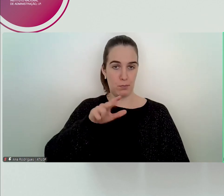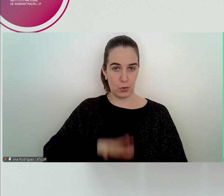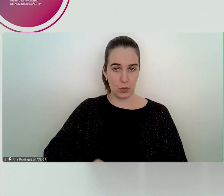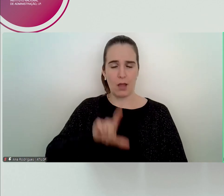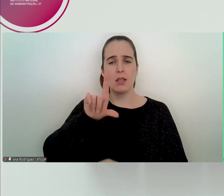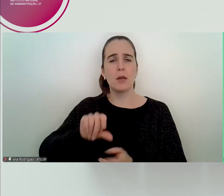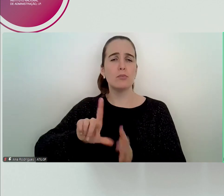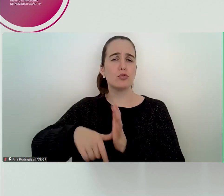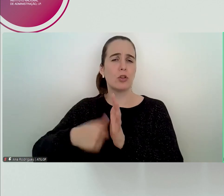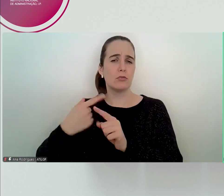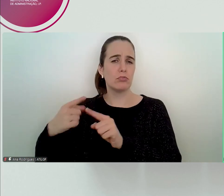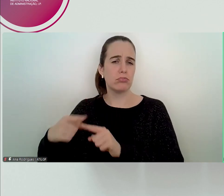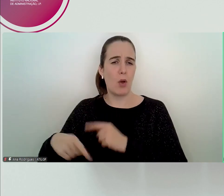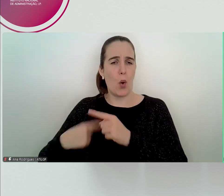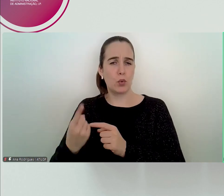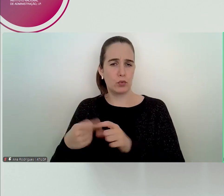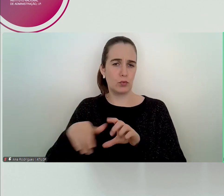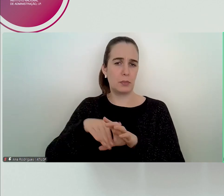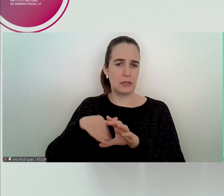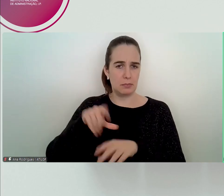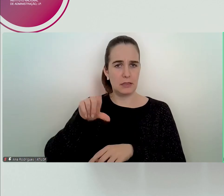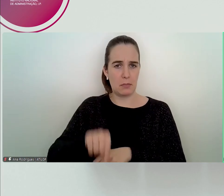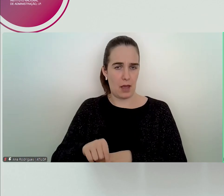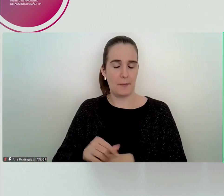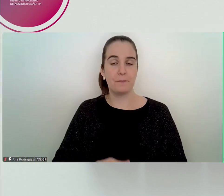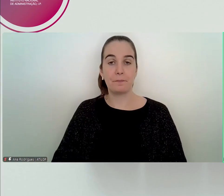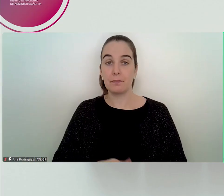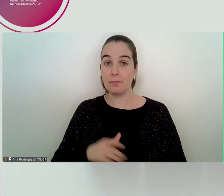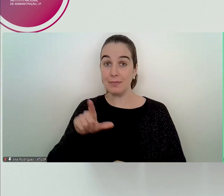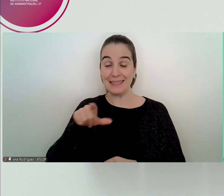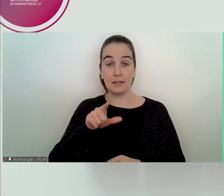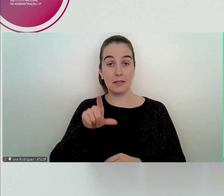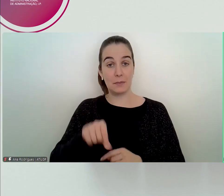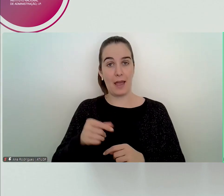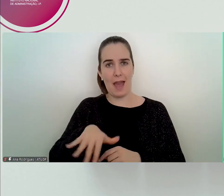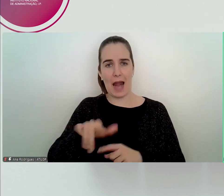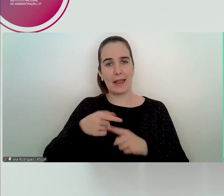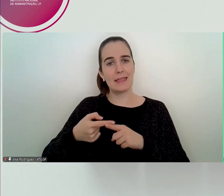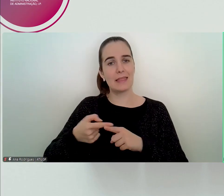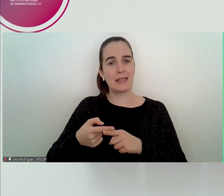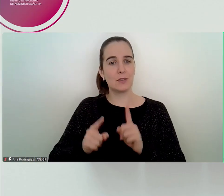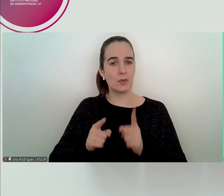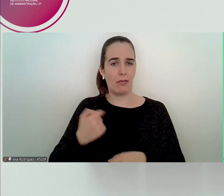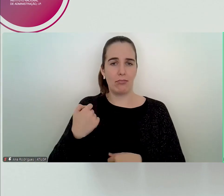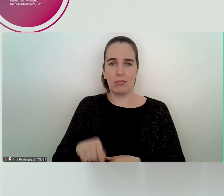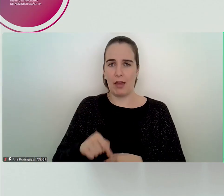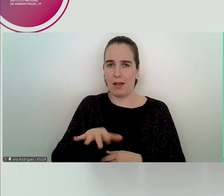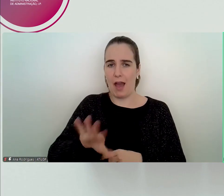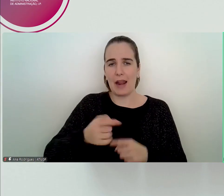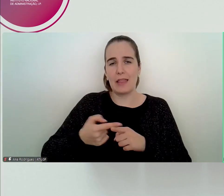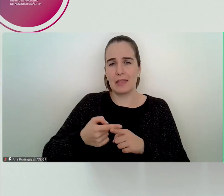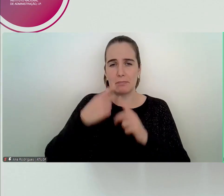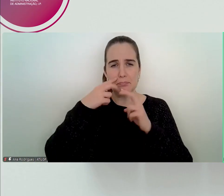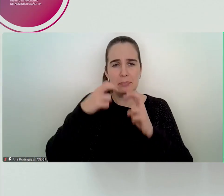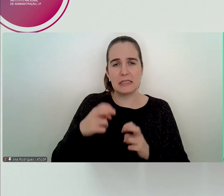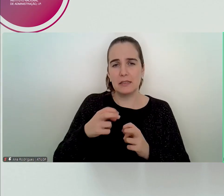coordena e em que participa, e terminava apenas com uma nota com as suas áreas de interesse, dizendo que possui como principais áreas de interesse de